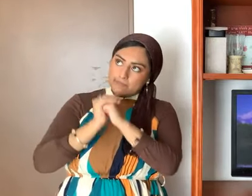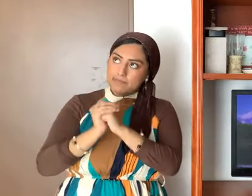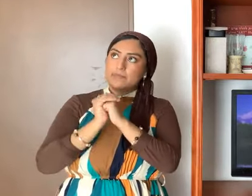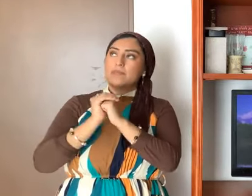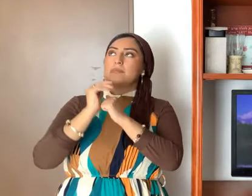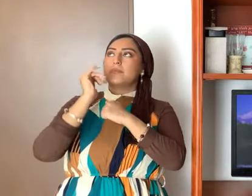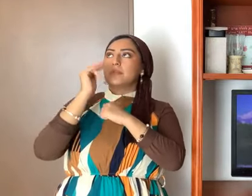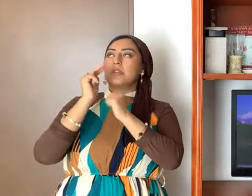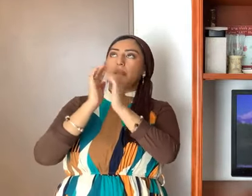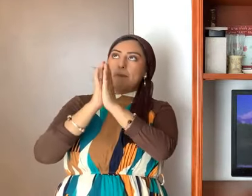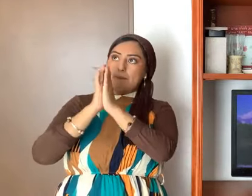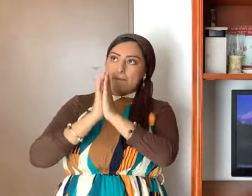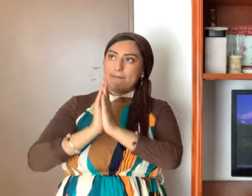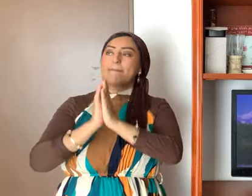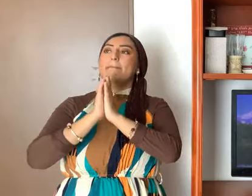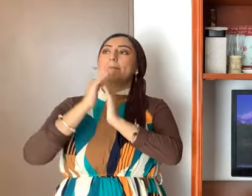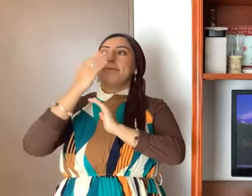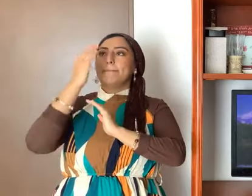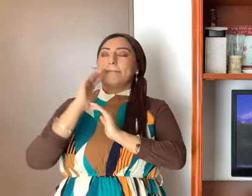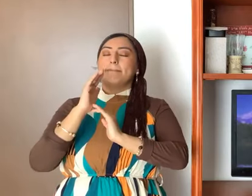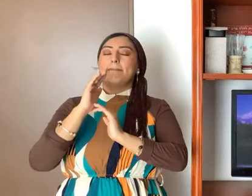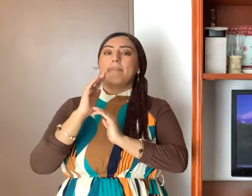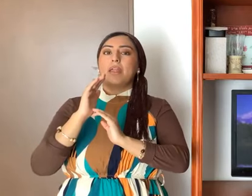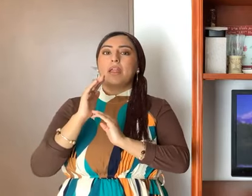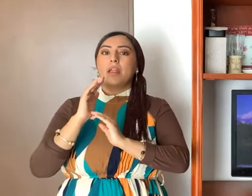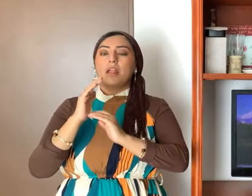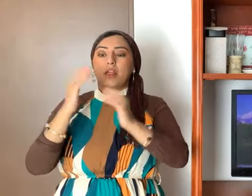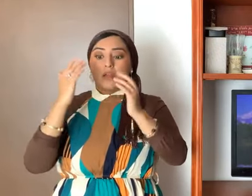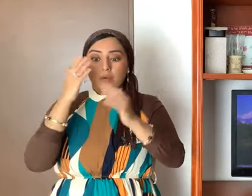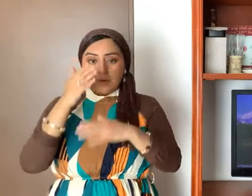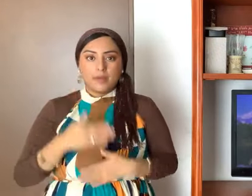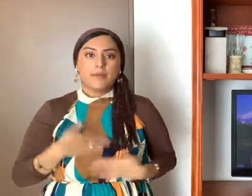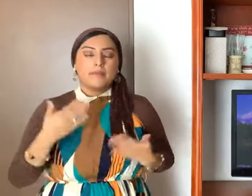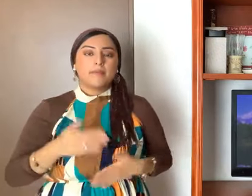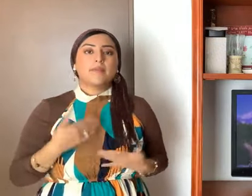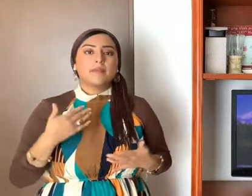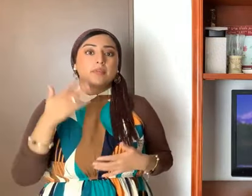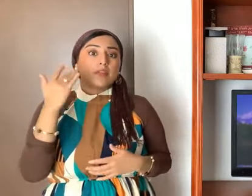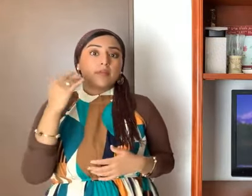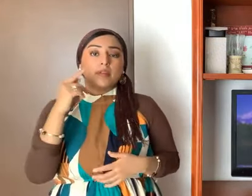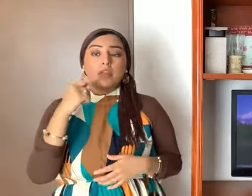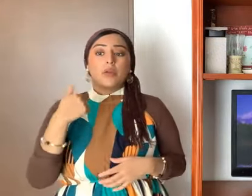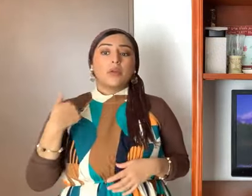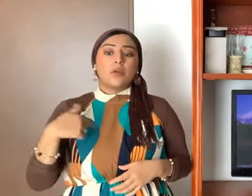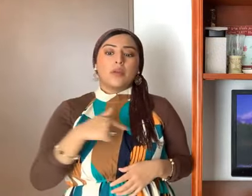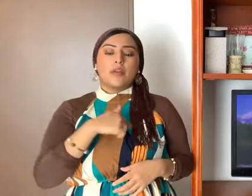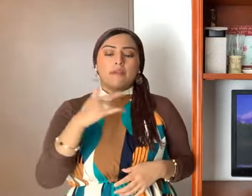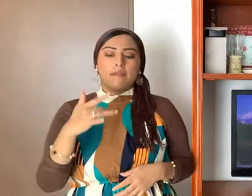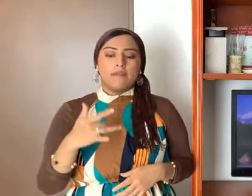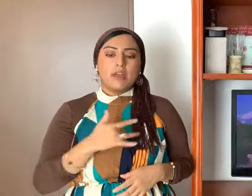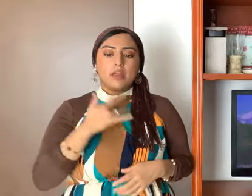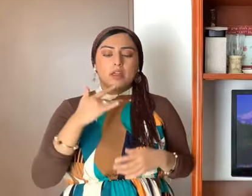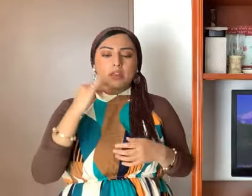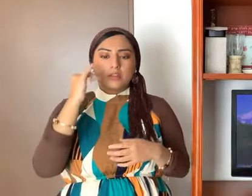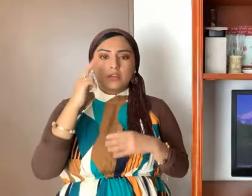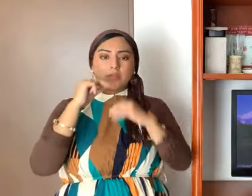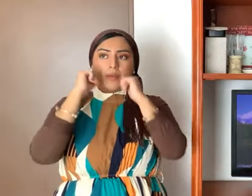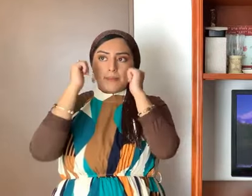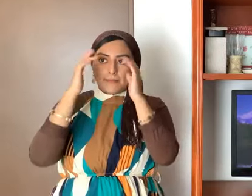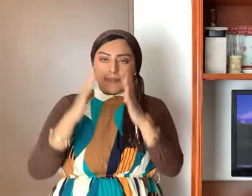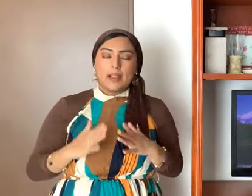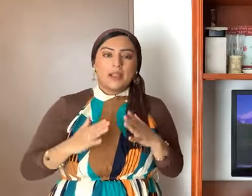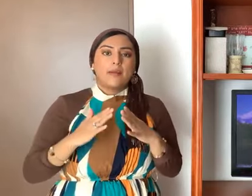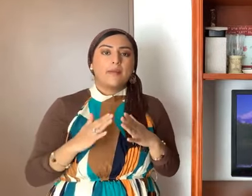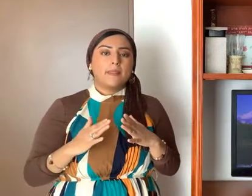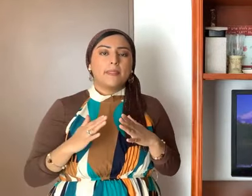Eterno, ora al Eterno, gime al Eterno, y en eso te gozarás. ¿Por qué? Porque siente uno la bendición de Yahweh al